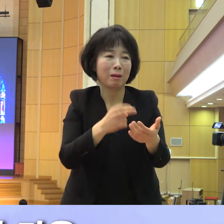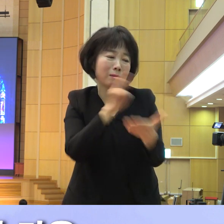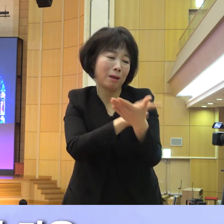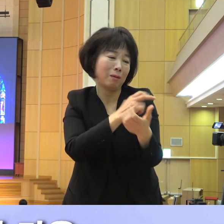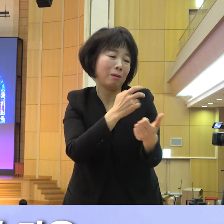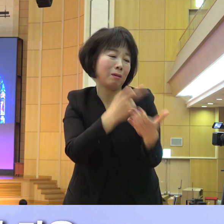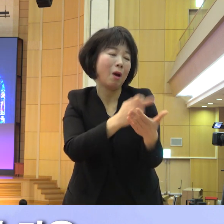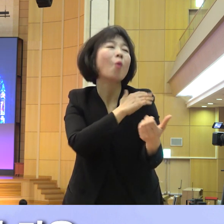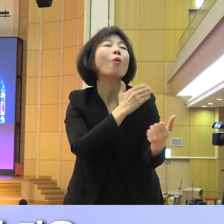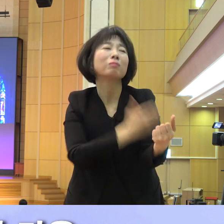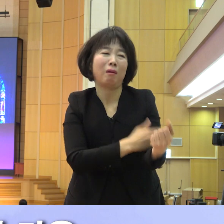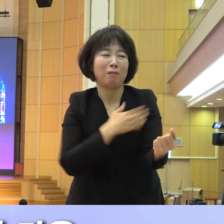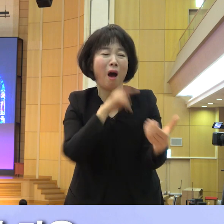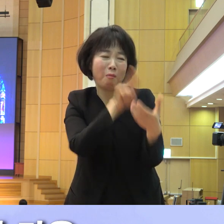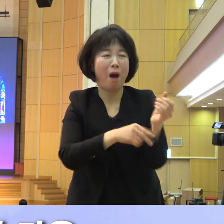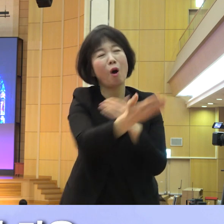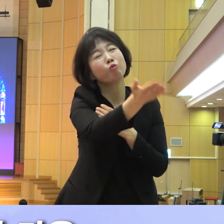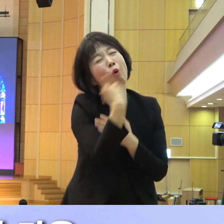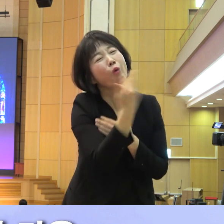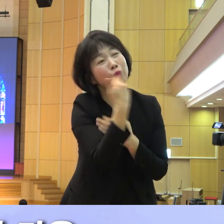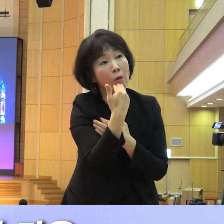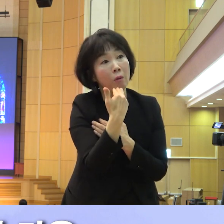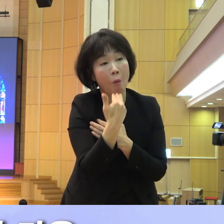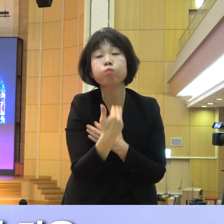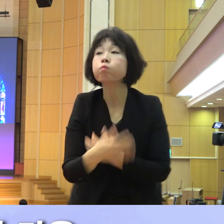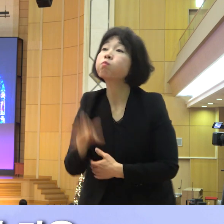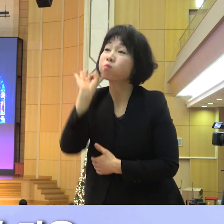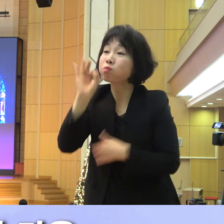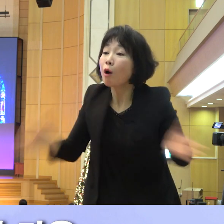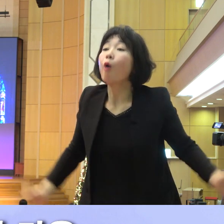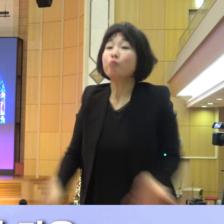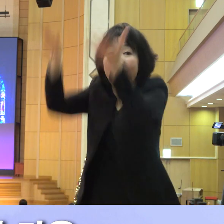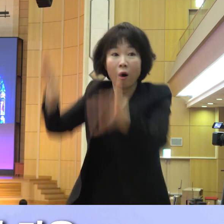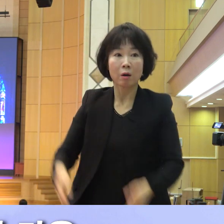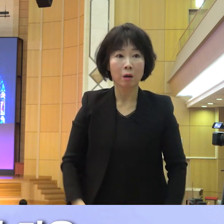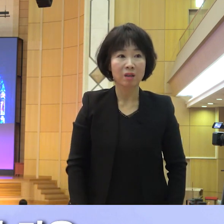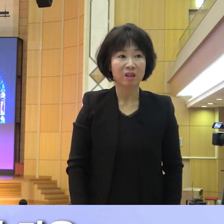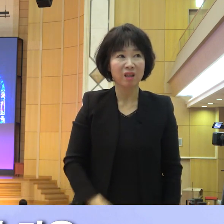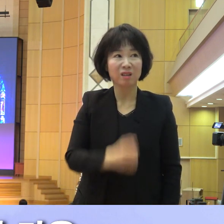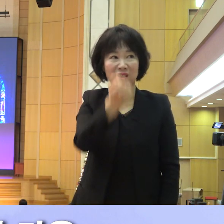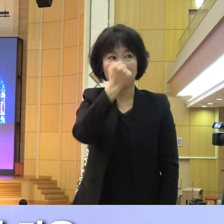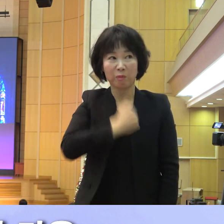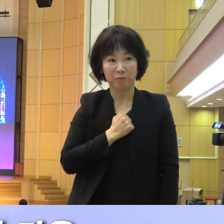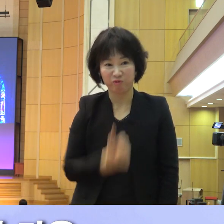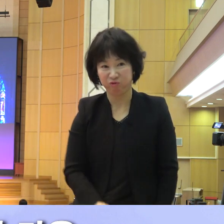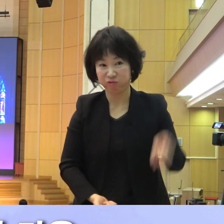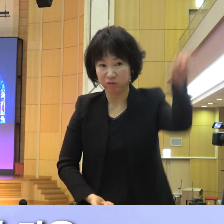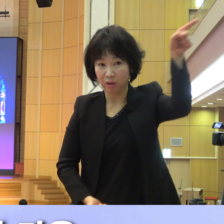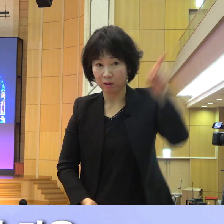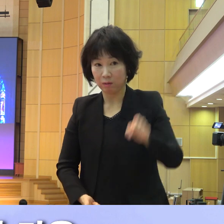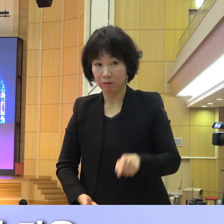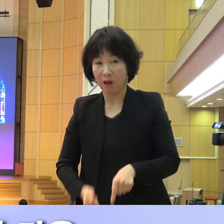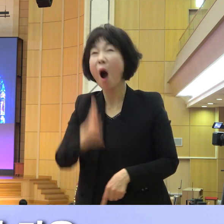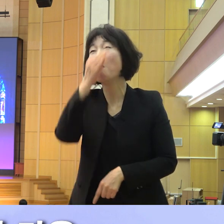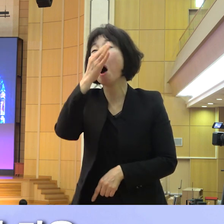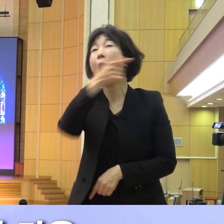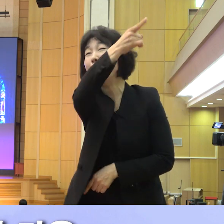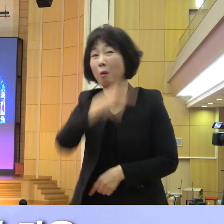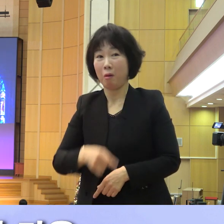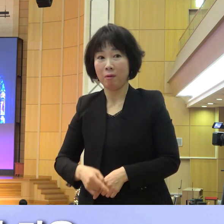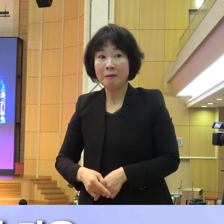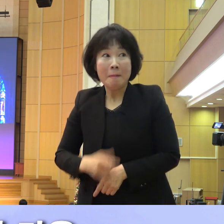장자가 산다고 해서 장자가 되고 그렇다라고 생각하는 사람이 얼마나 되겠습니까?